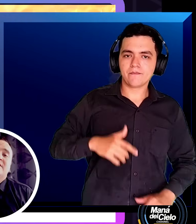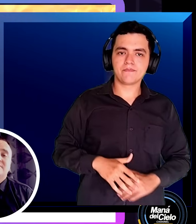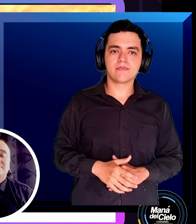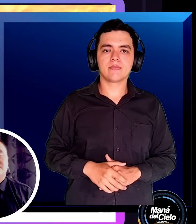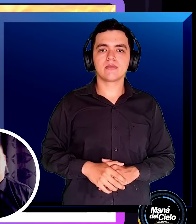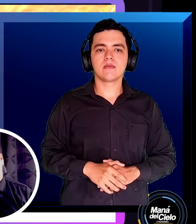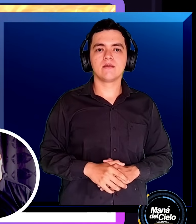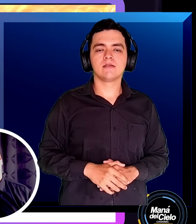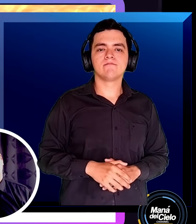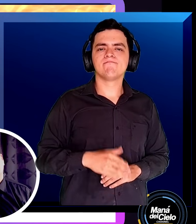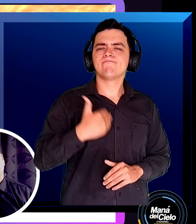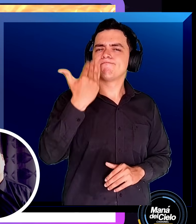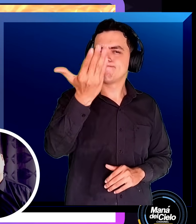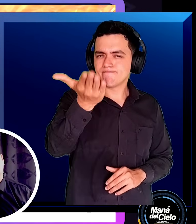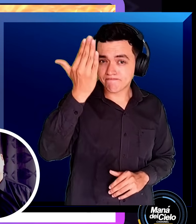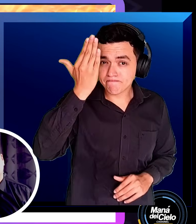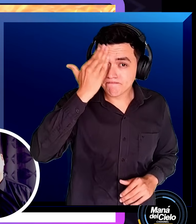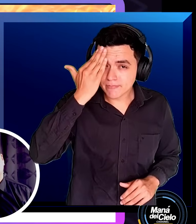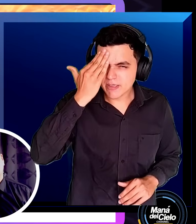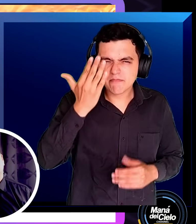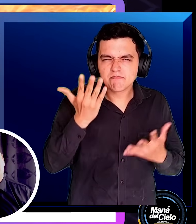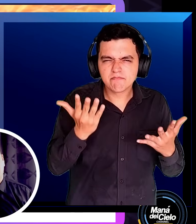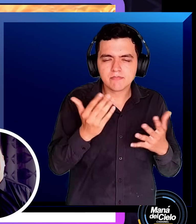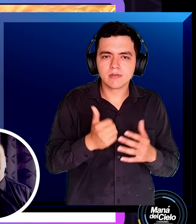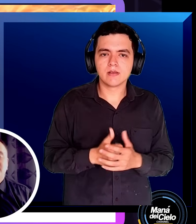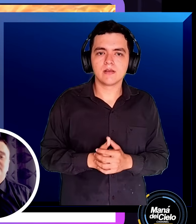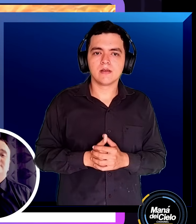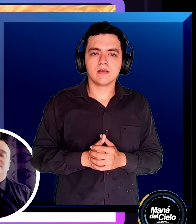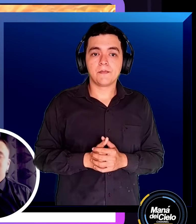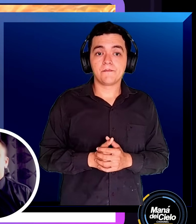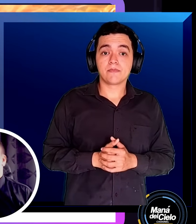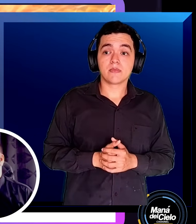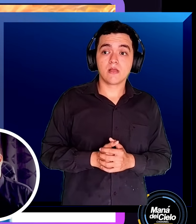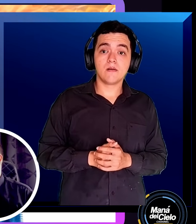Pero escúcheme, hermano querido, escúcheme.